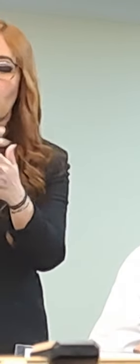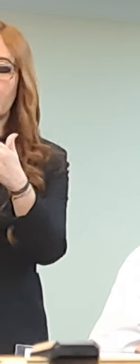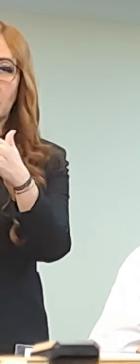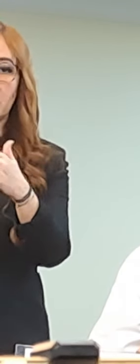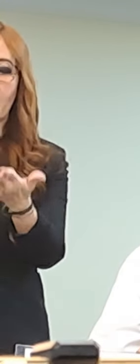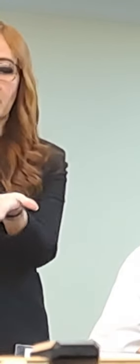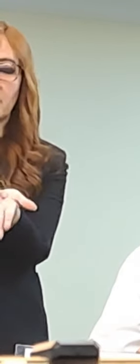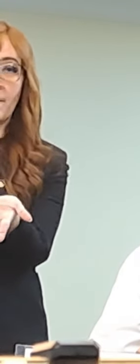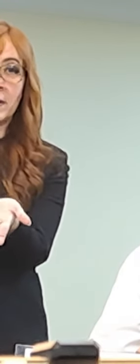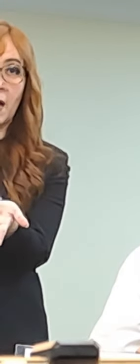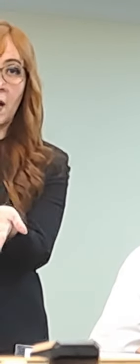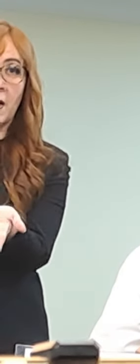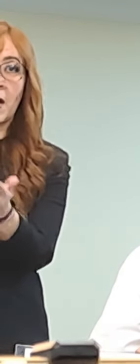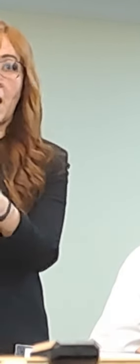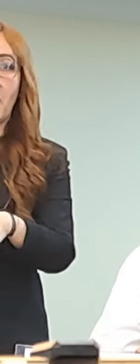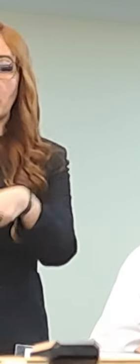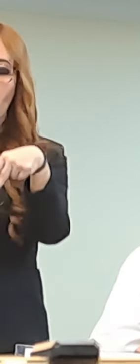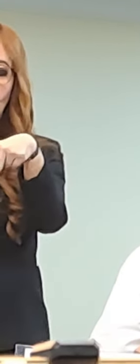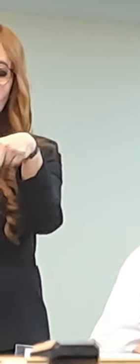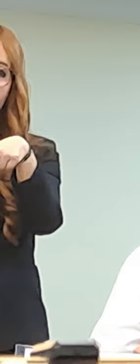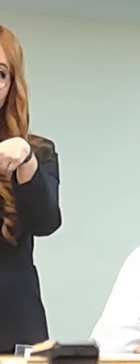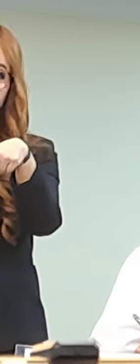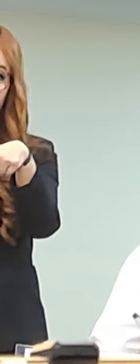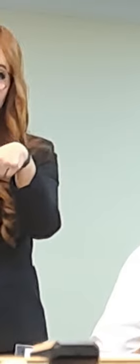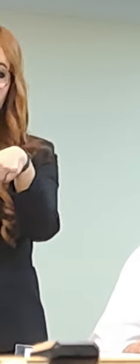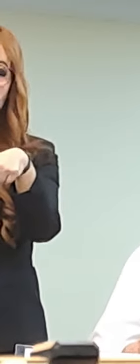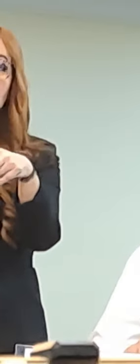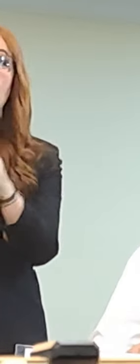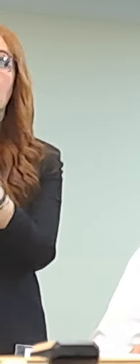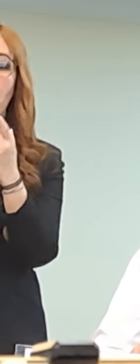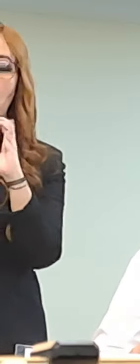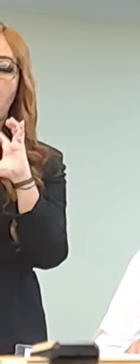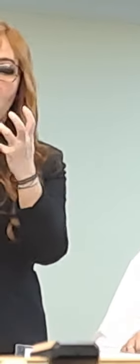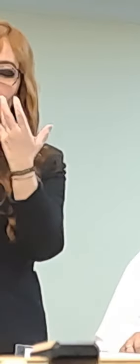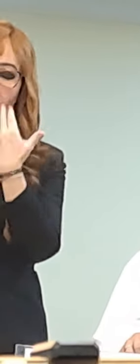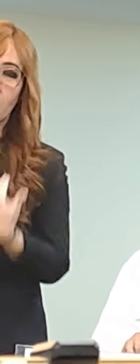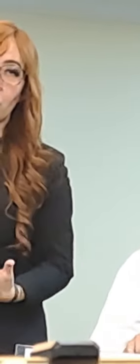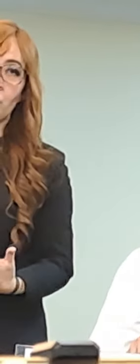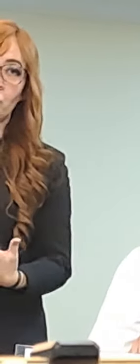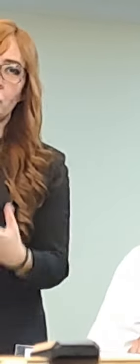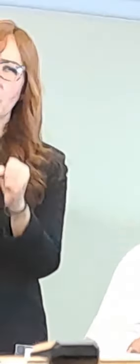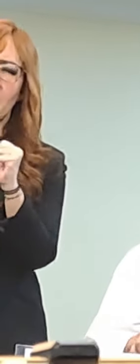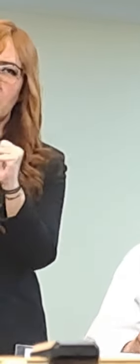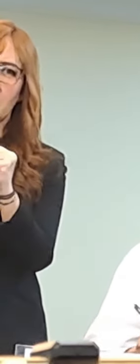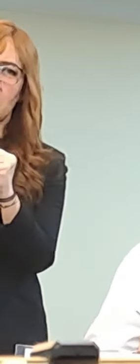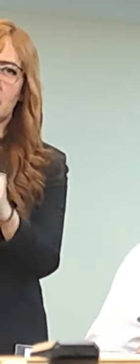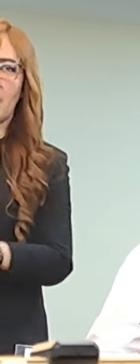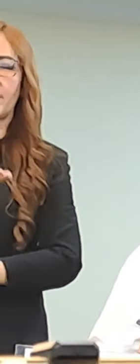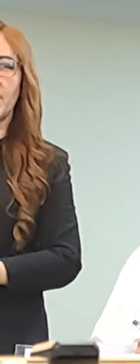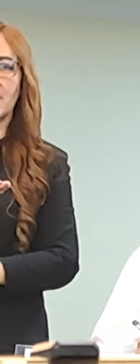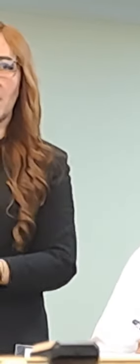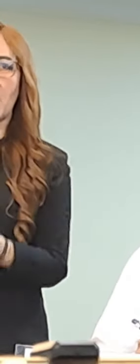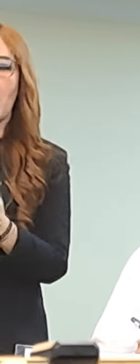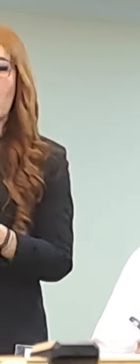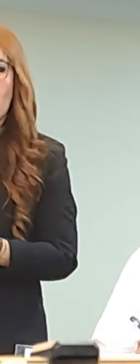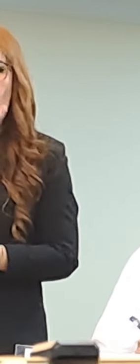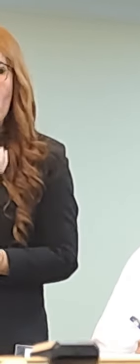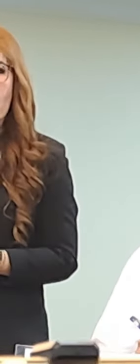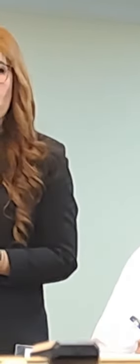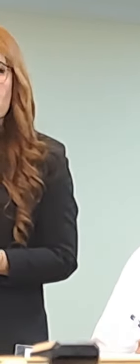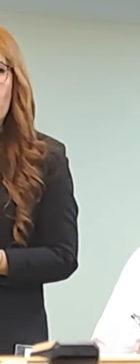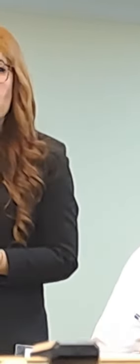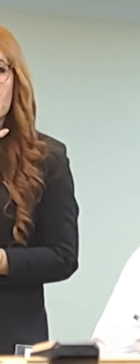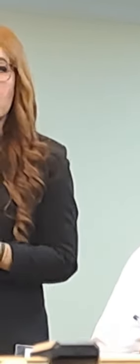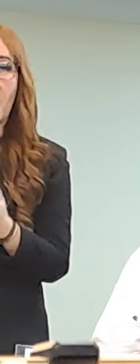telapak tangan maupun di telapak kakinya. Kemudian juga anggota tubuhnya dingin, kemudian juga biasanya keluar busa halus atau froth